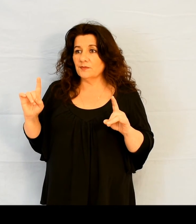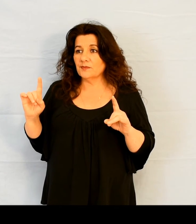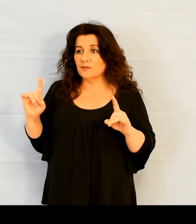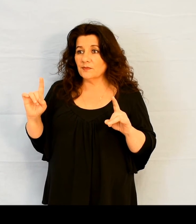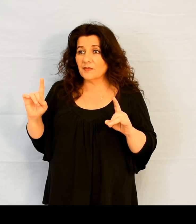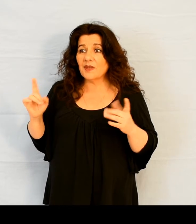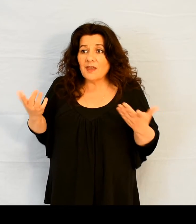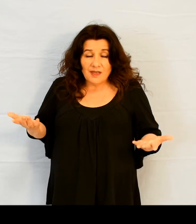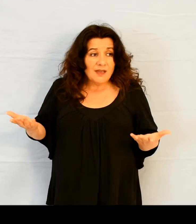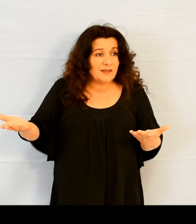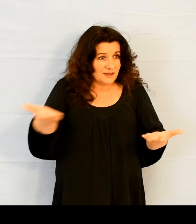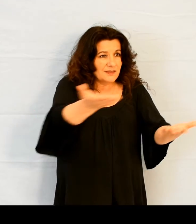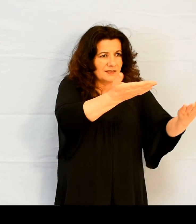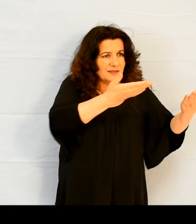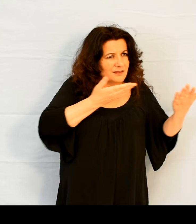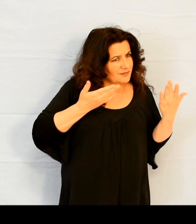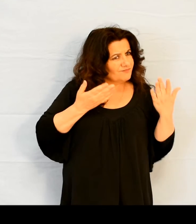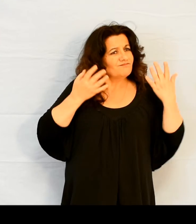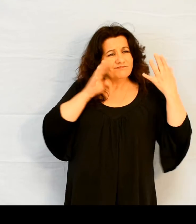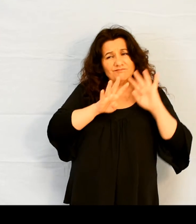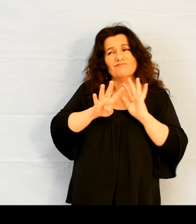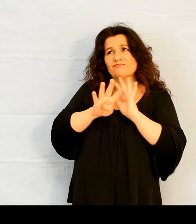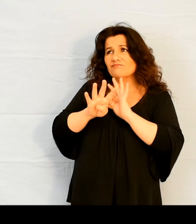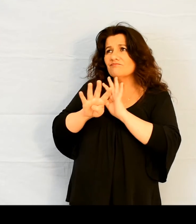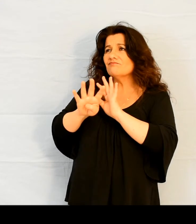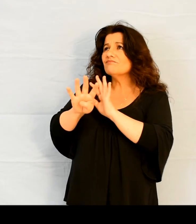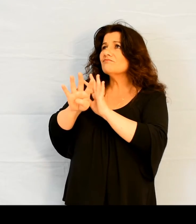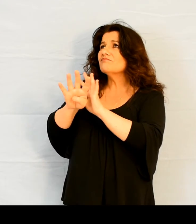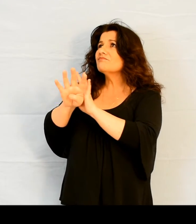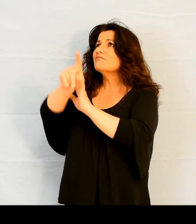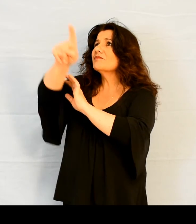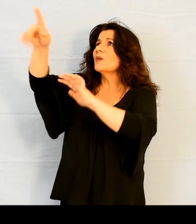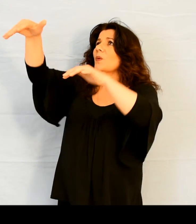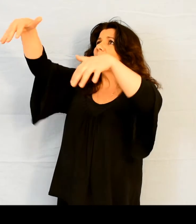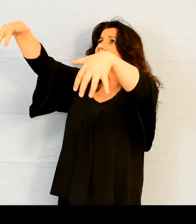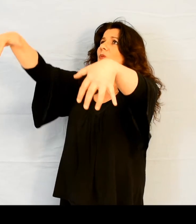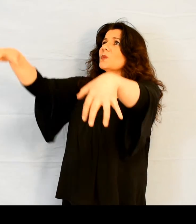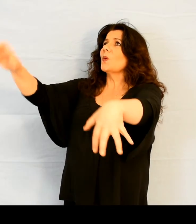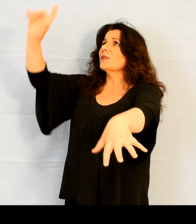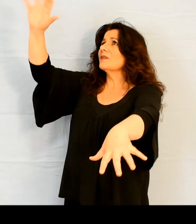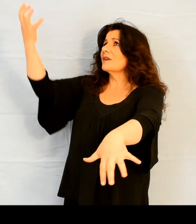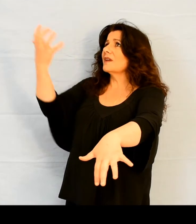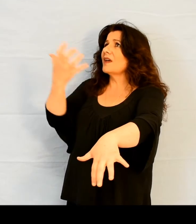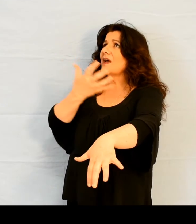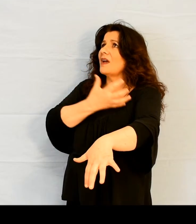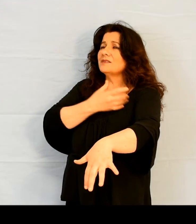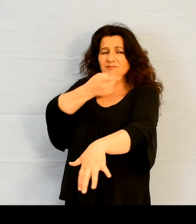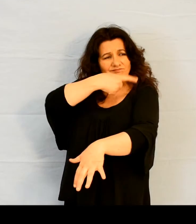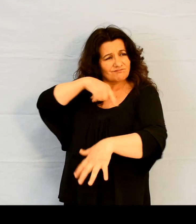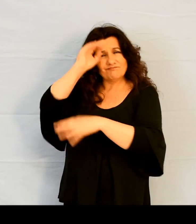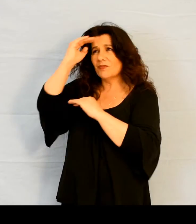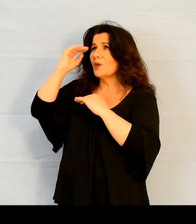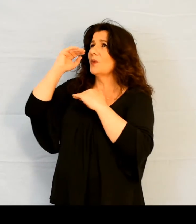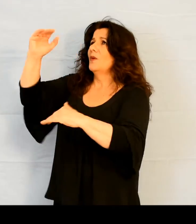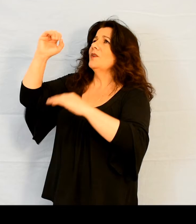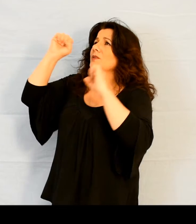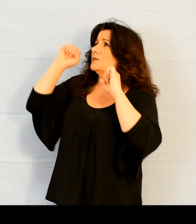Avançons-nous donc avec assurance vers le trône de la grâce, pour obtenir miséricorde